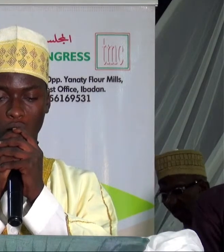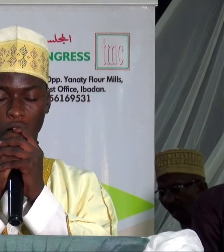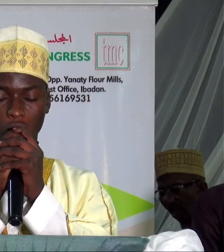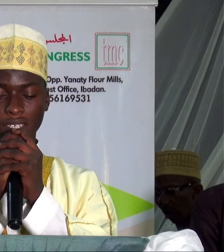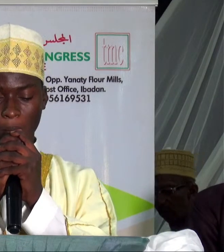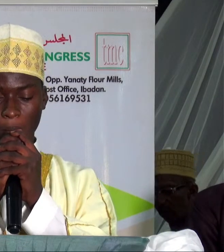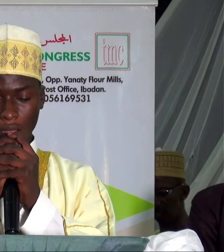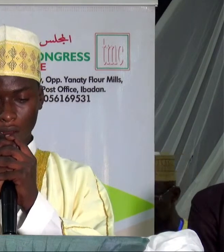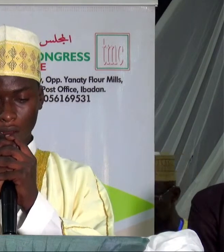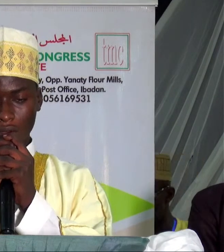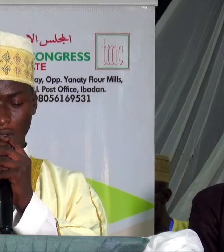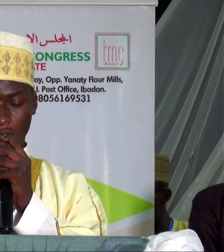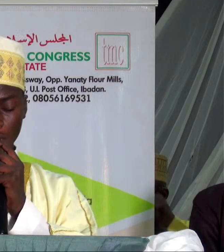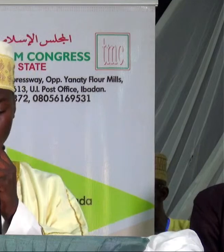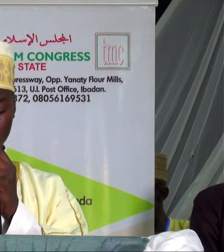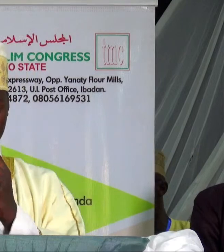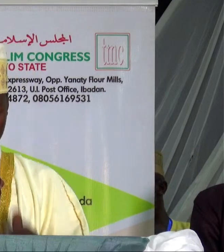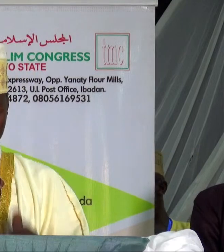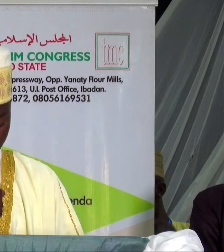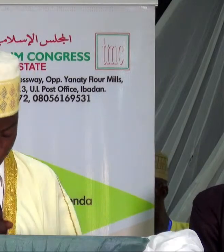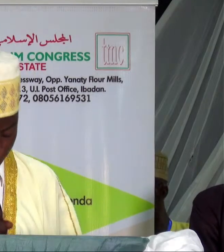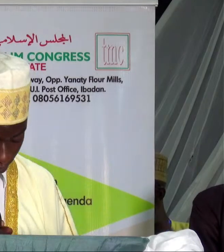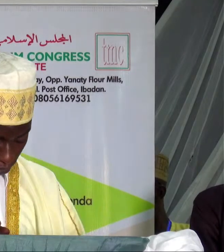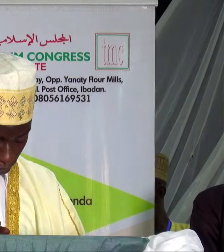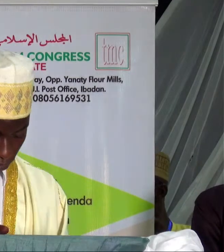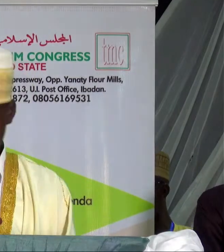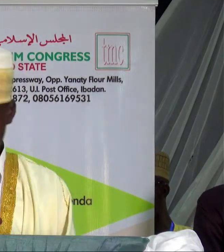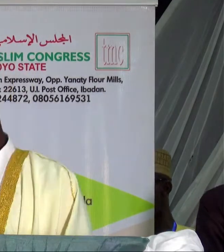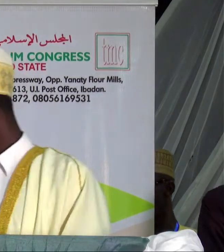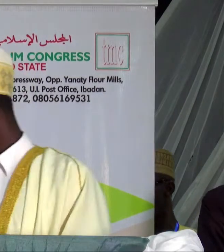يفلحون اللهم ارحمنا بالقرآن